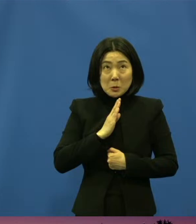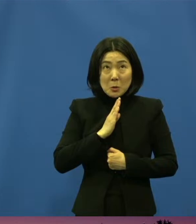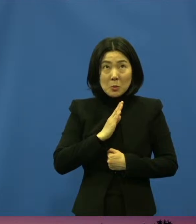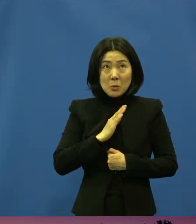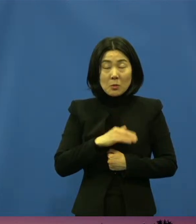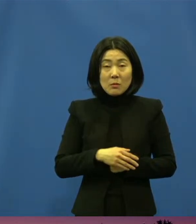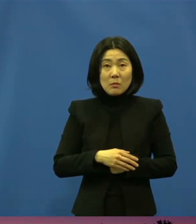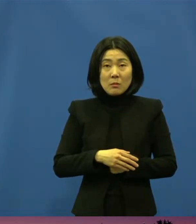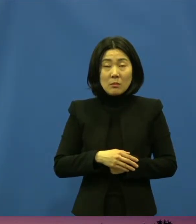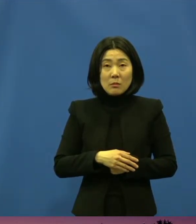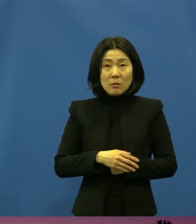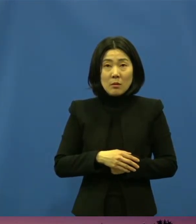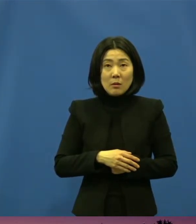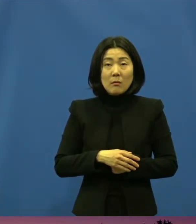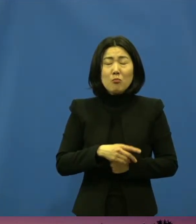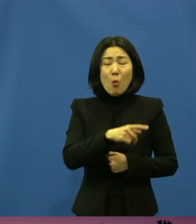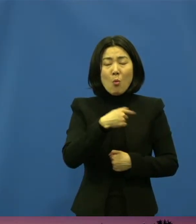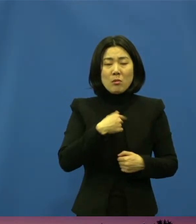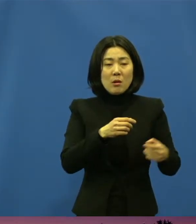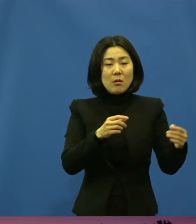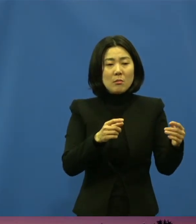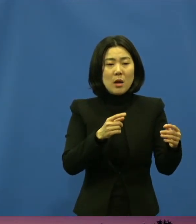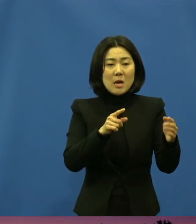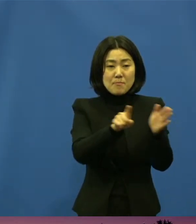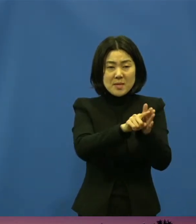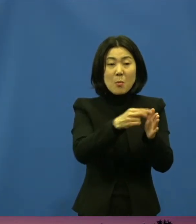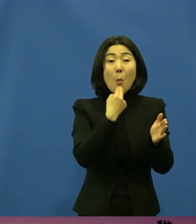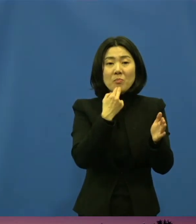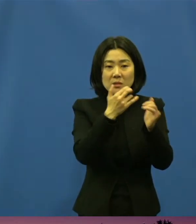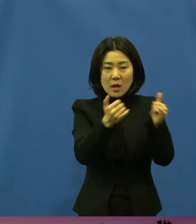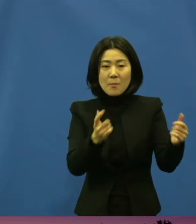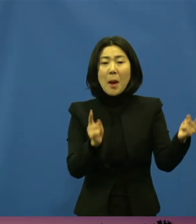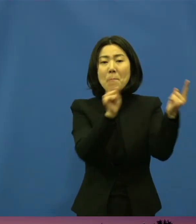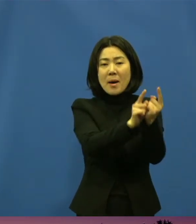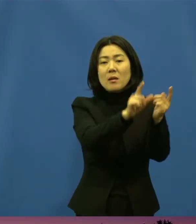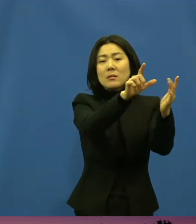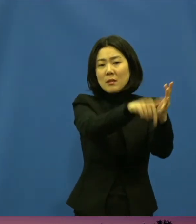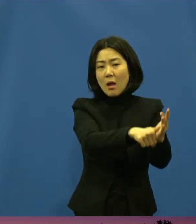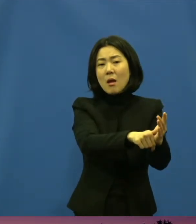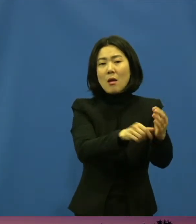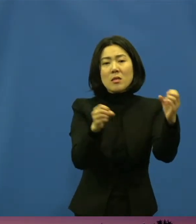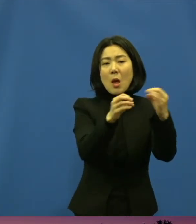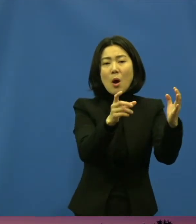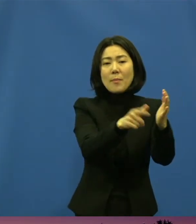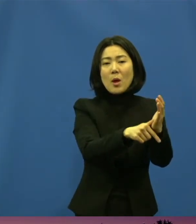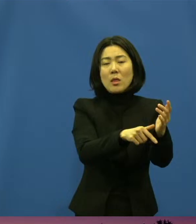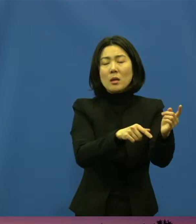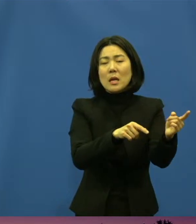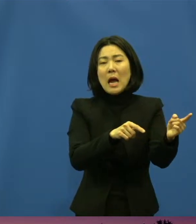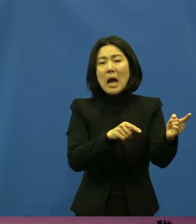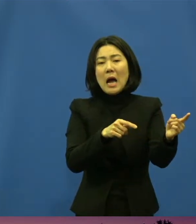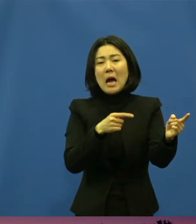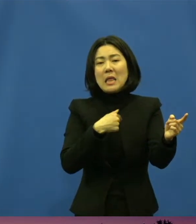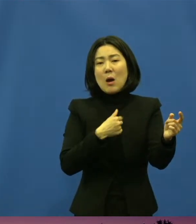안 믿는 친구와 만나면 확실히 내가 달라. 자, 그러면 다르다면 무엇이 다르냐?